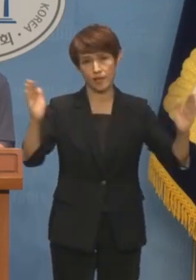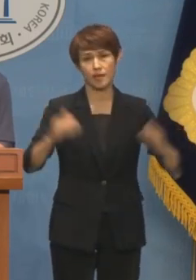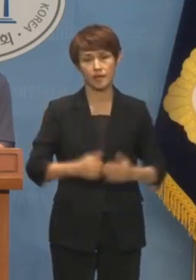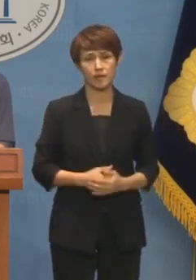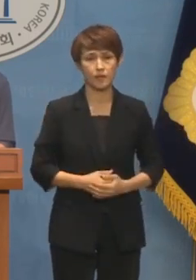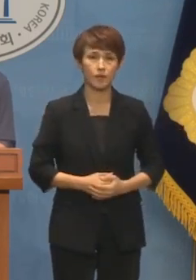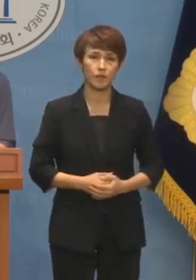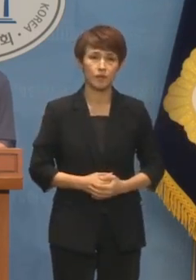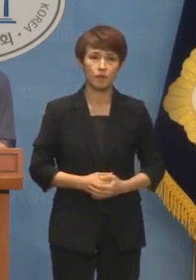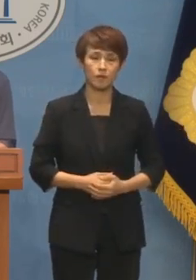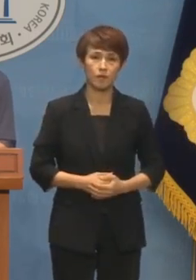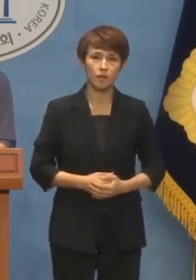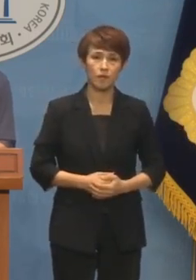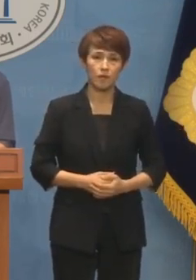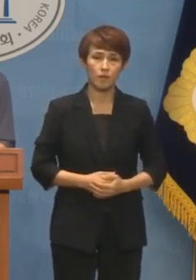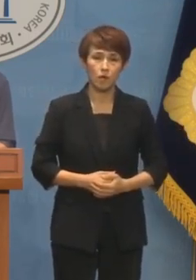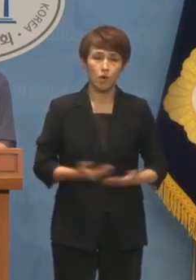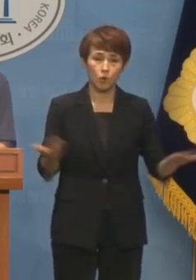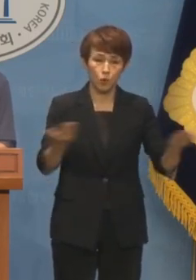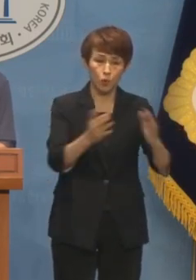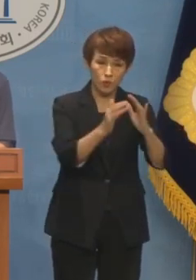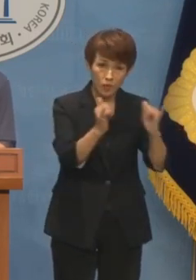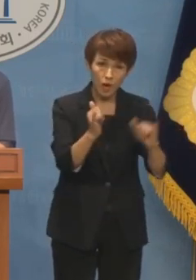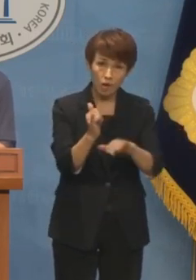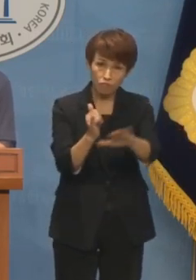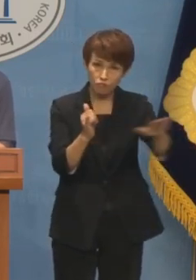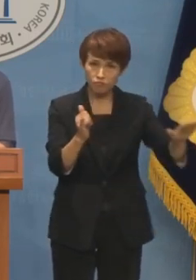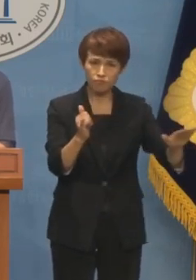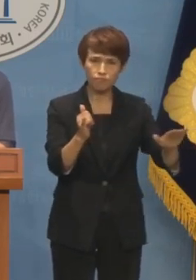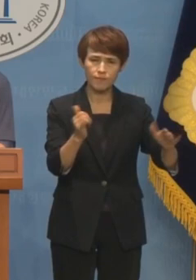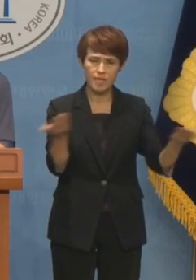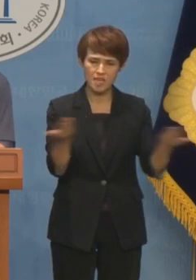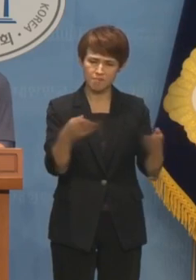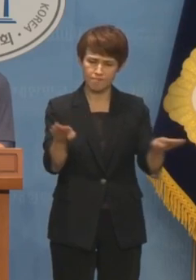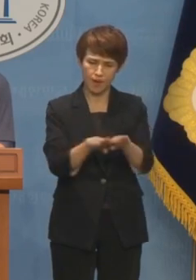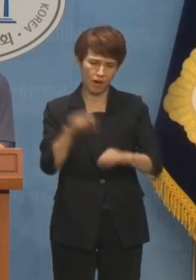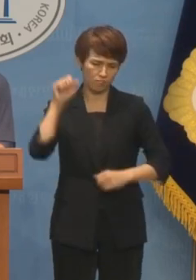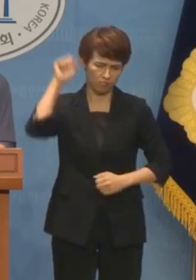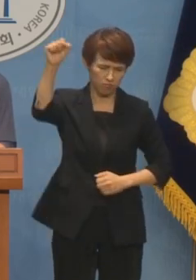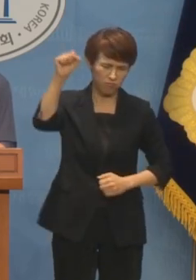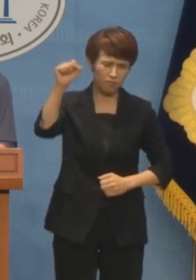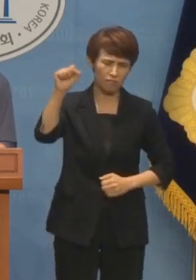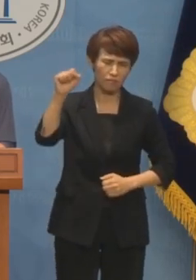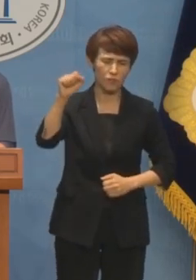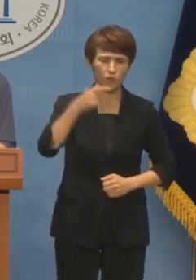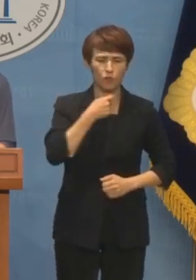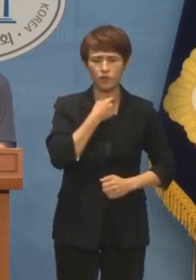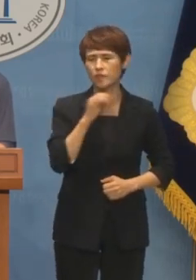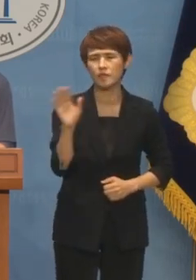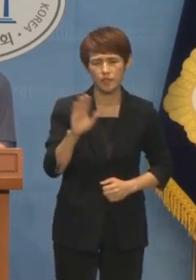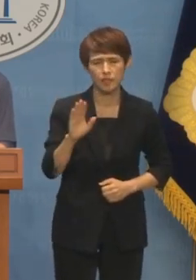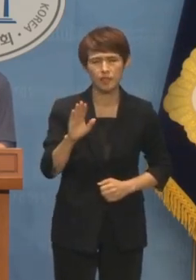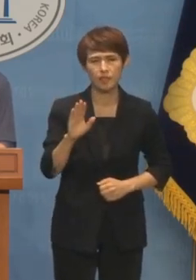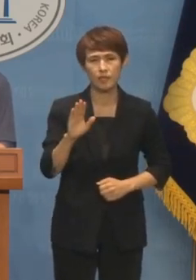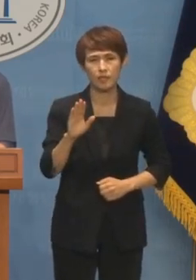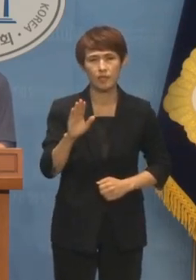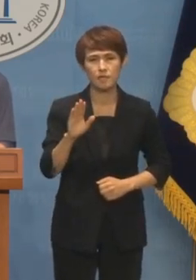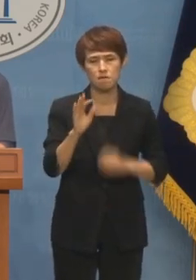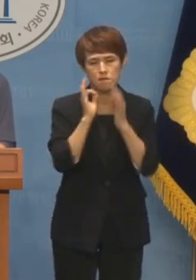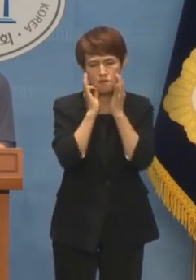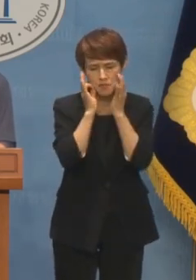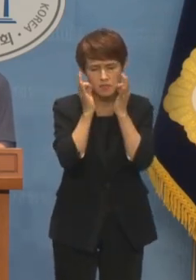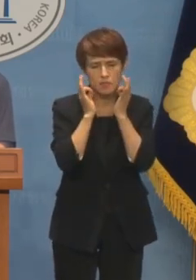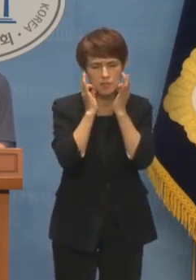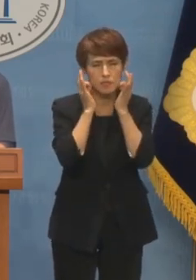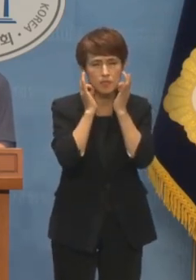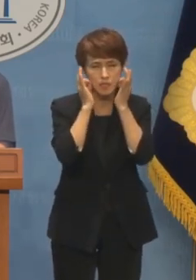있었습니다. 우리 노동자들 또한 파업까지 이어지지 않기를 바라는 마음으로 그간 최선의